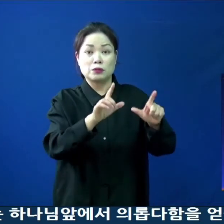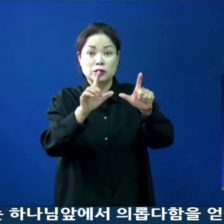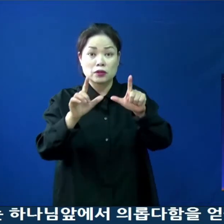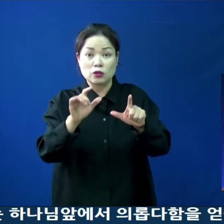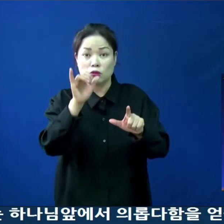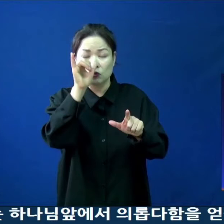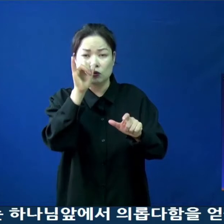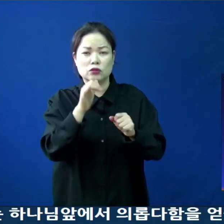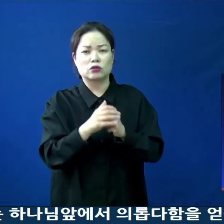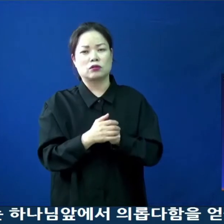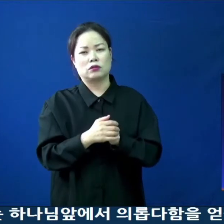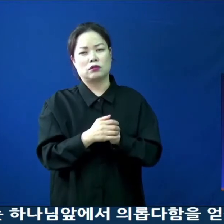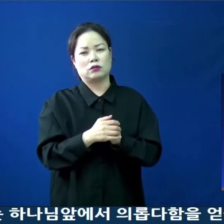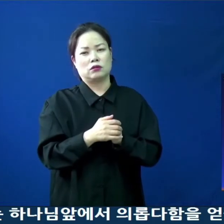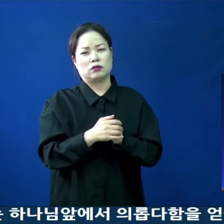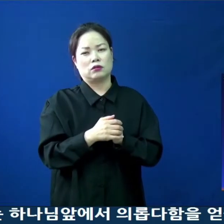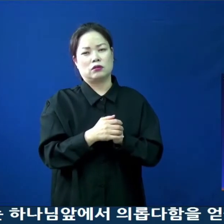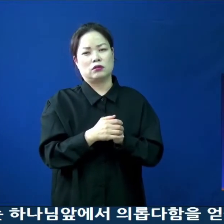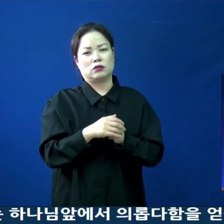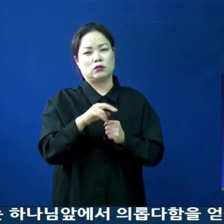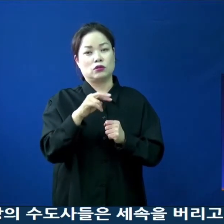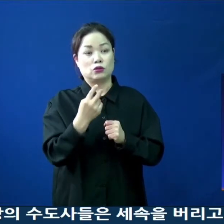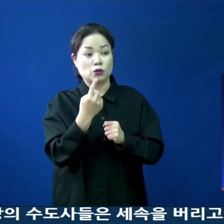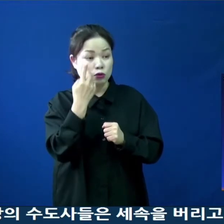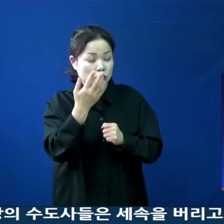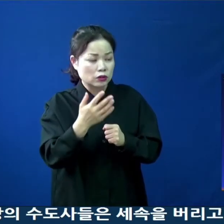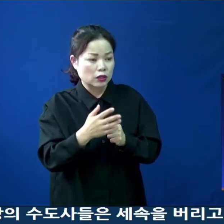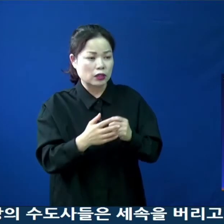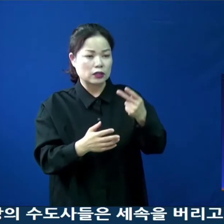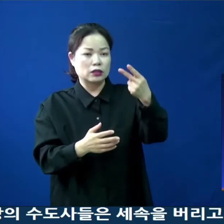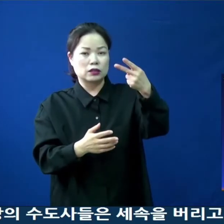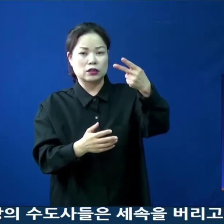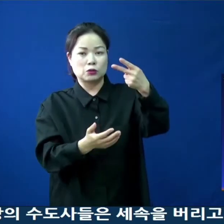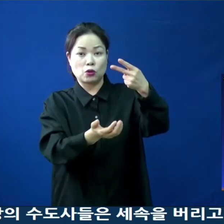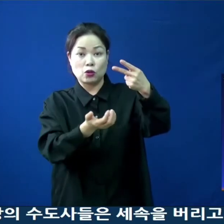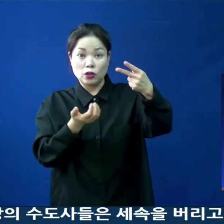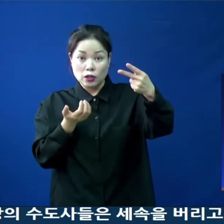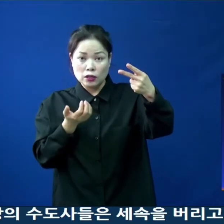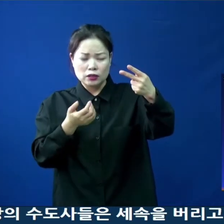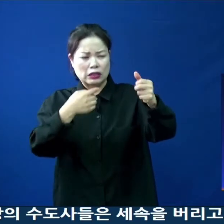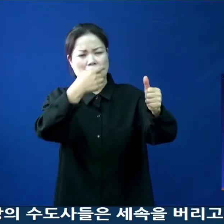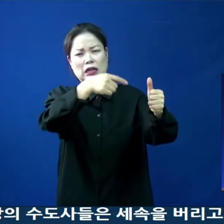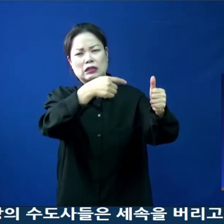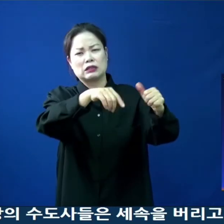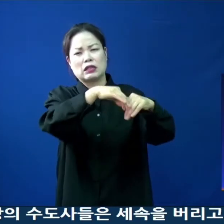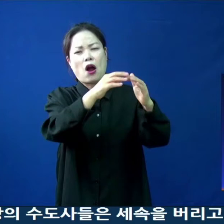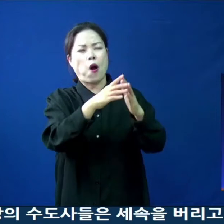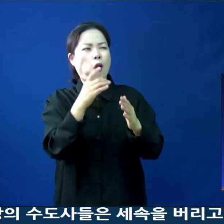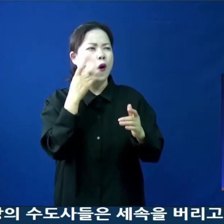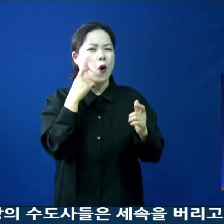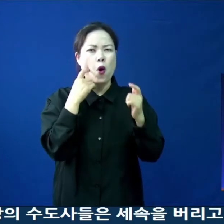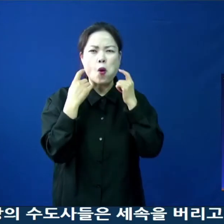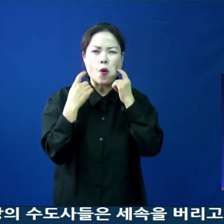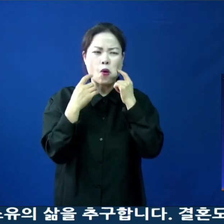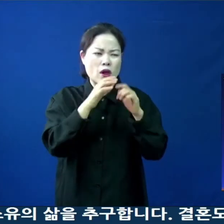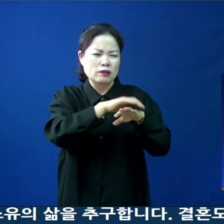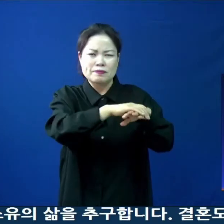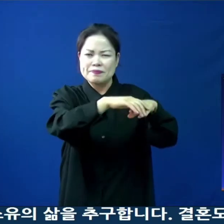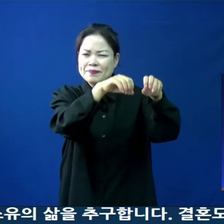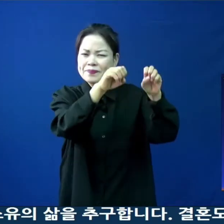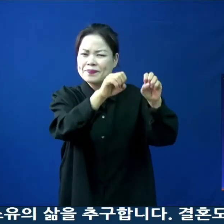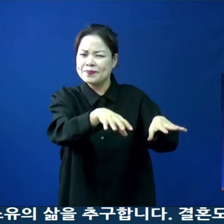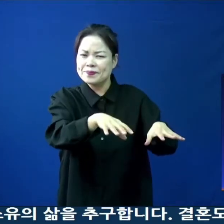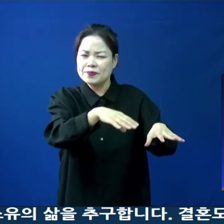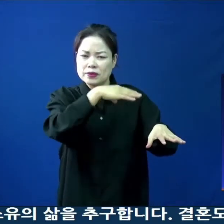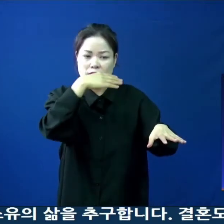사실 쇼를 하는 거죠. 그래서 디모데전서에 보면 이런 가르침은 다 거짓 가르침이다, 헛된